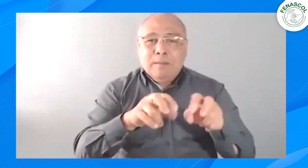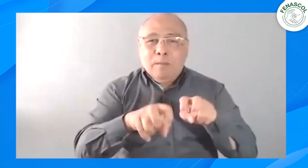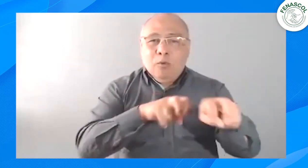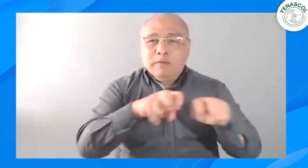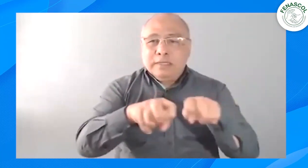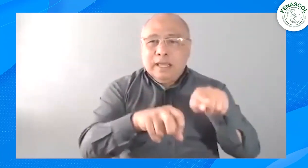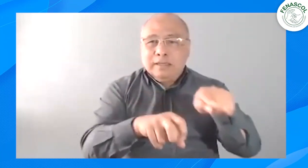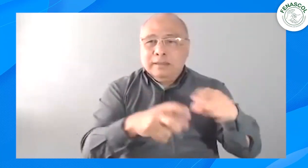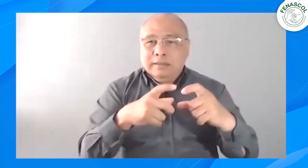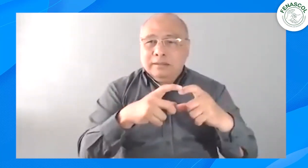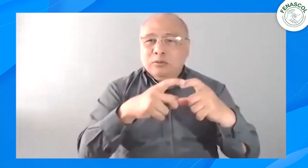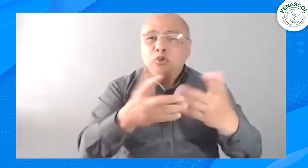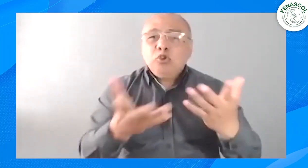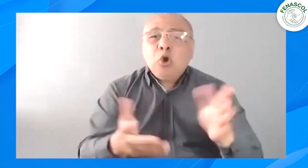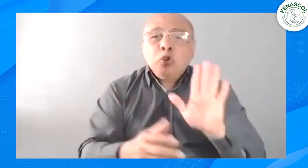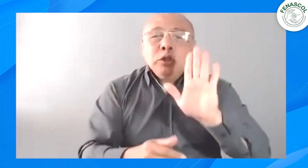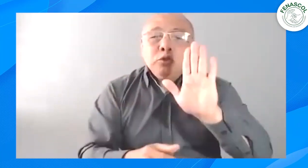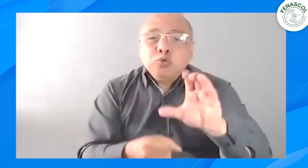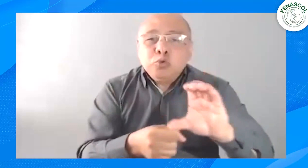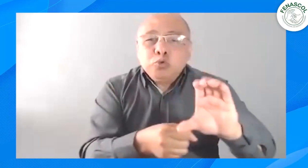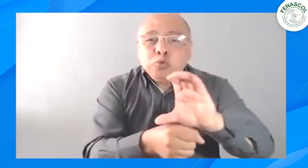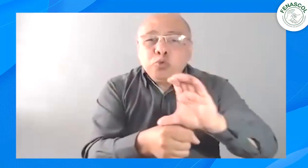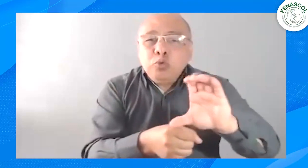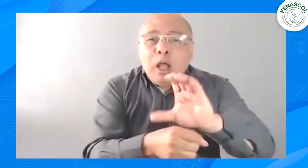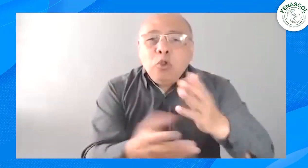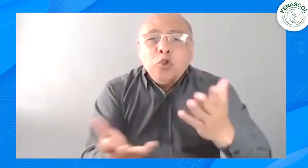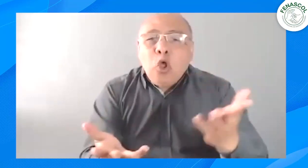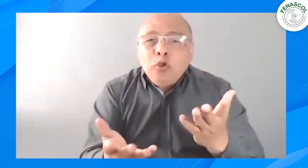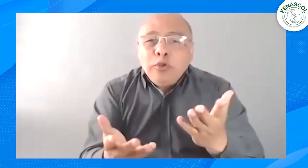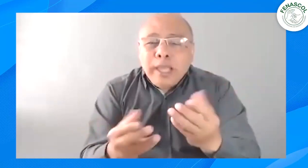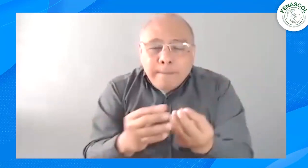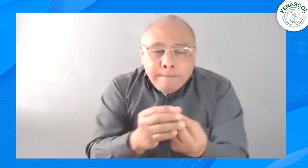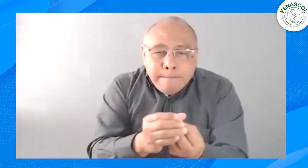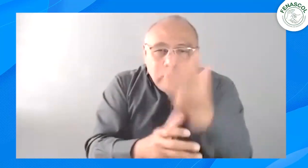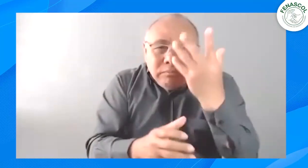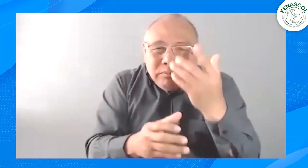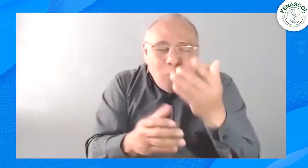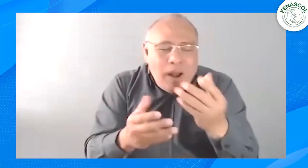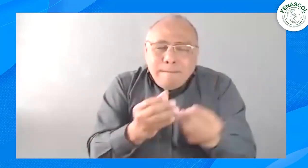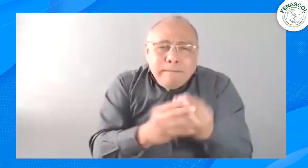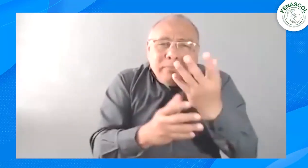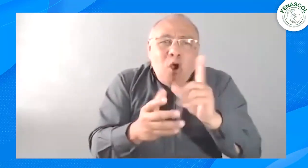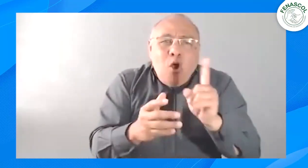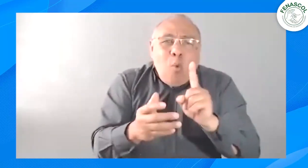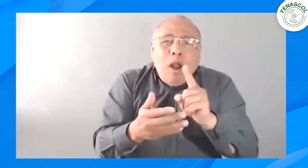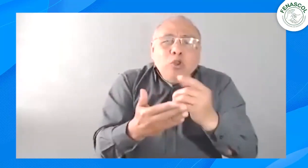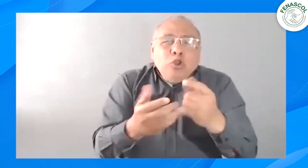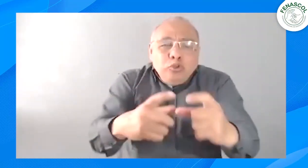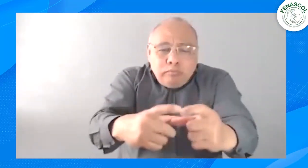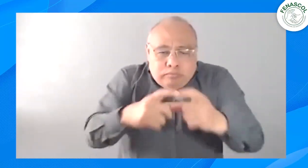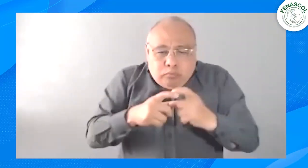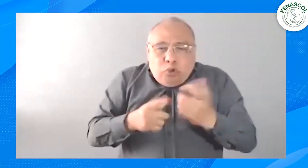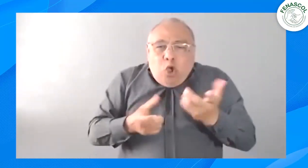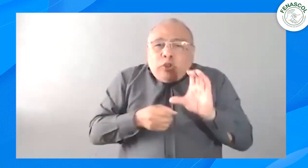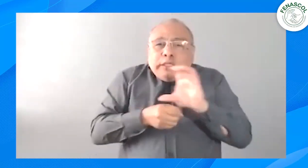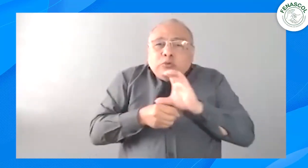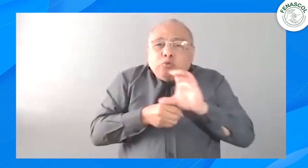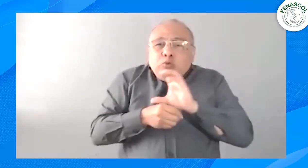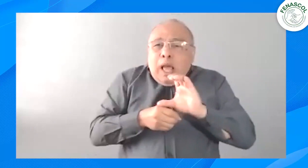pronto no se tienen que remitir al ministerio de transporte sino que es con el ente que emitió